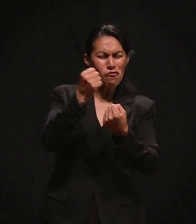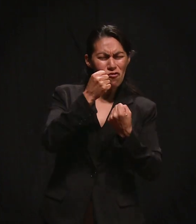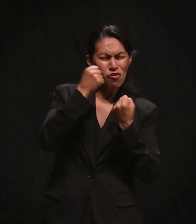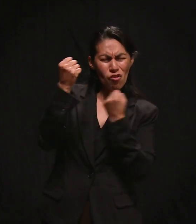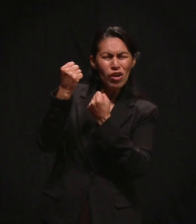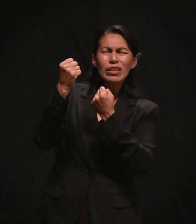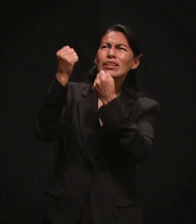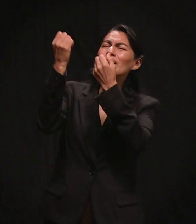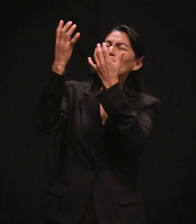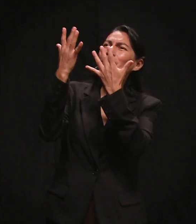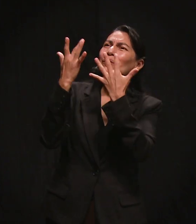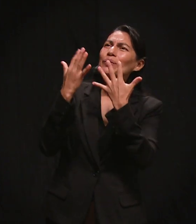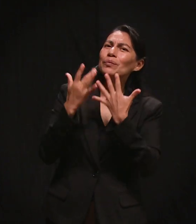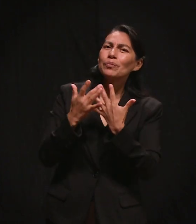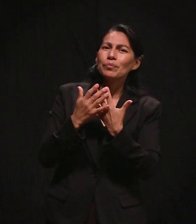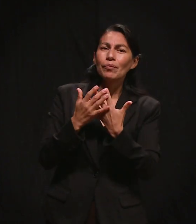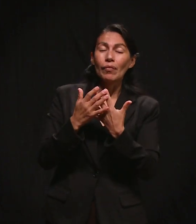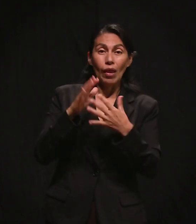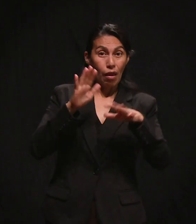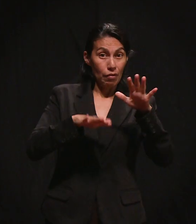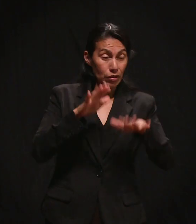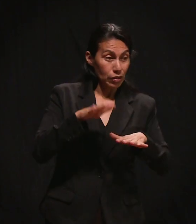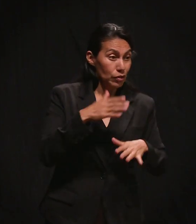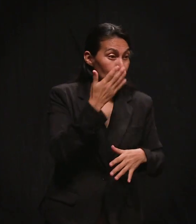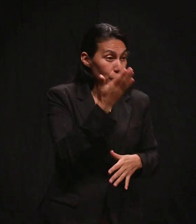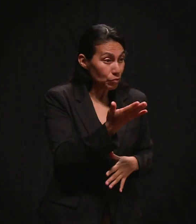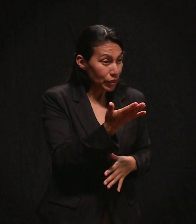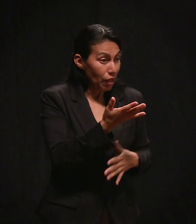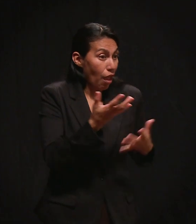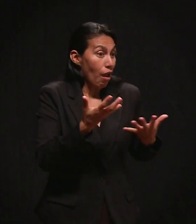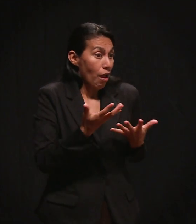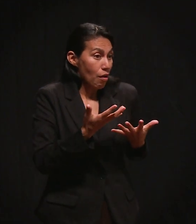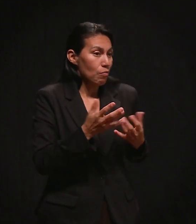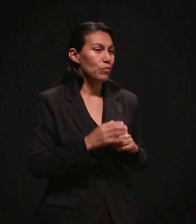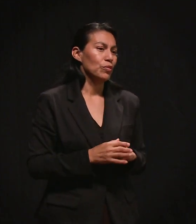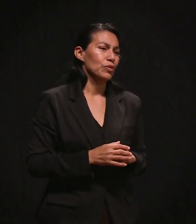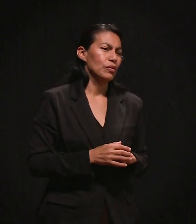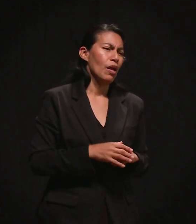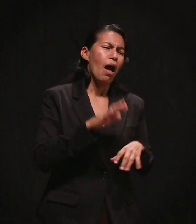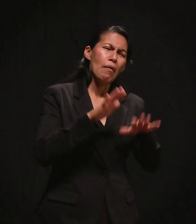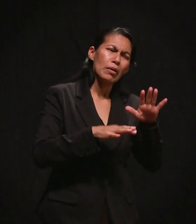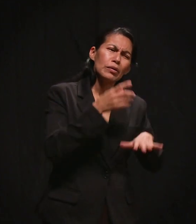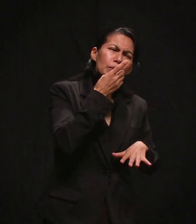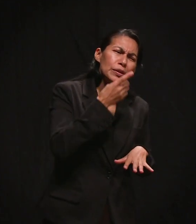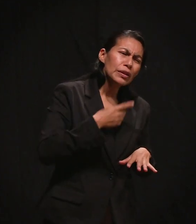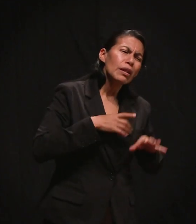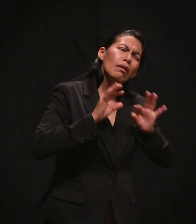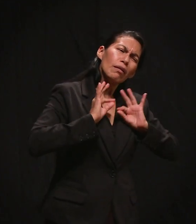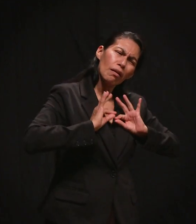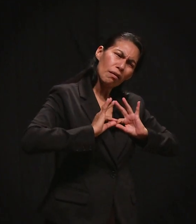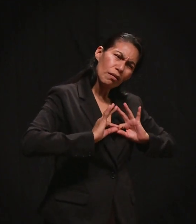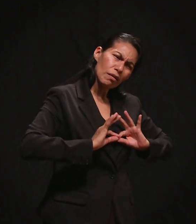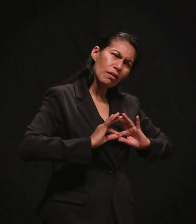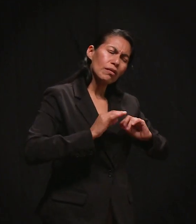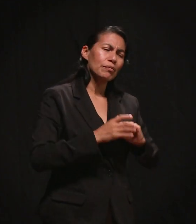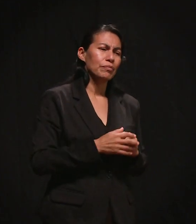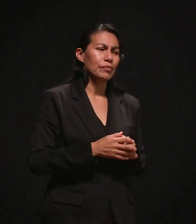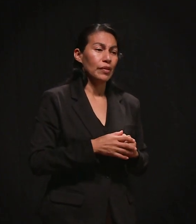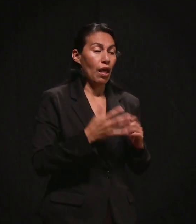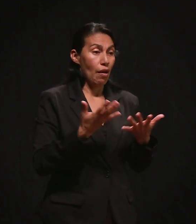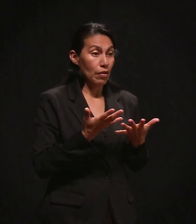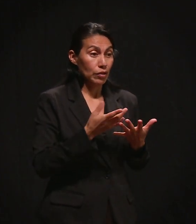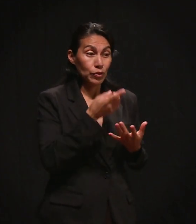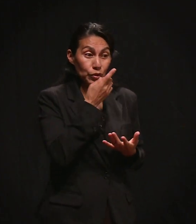nos pide a veces que hagamos algo. A veces nos pide que estemos tranquilos. A veces nos pide que